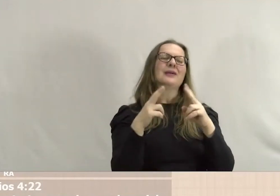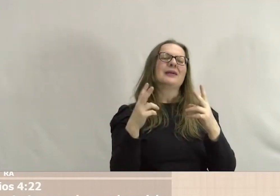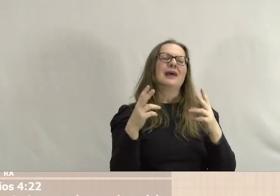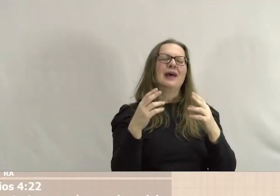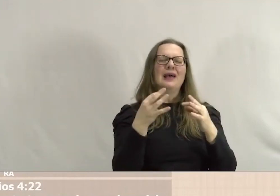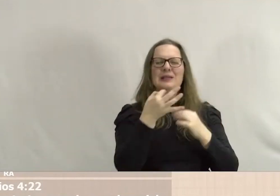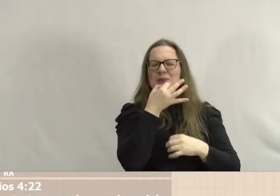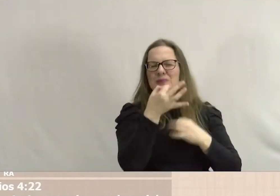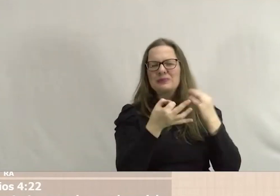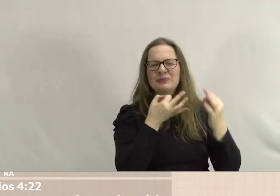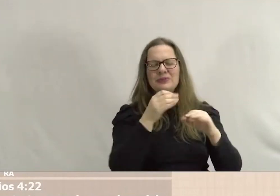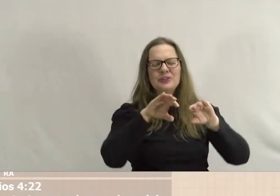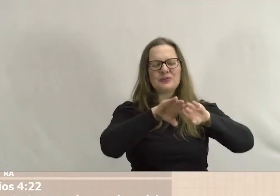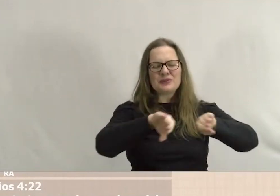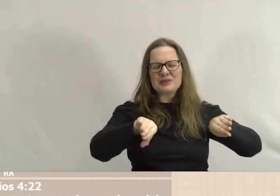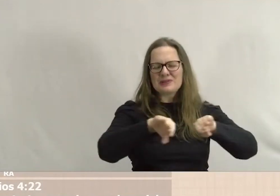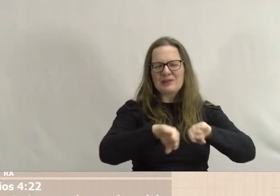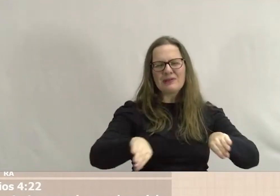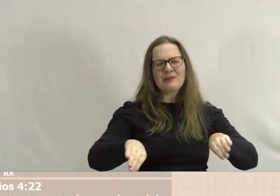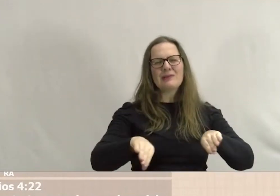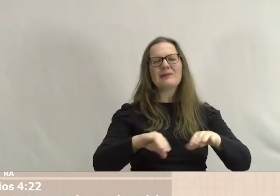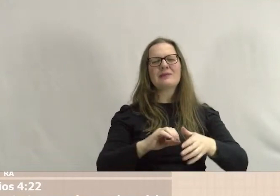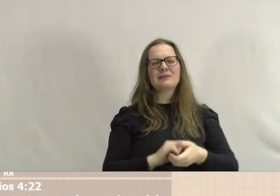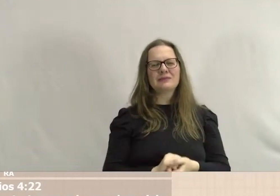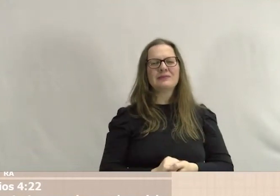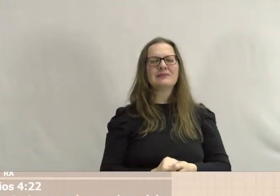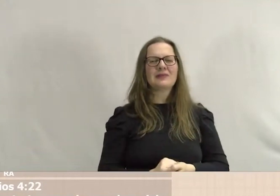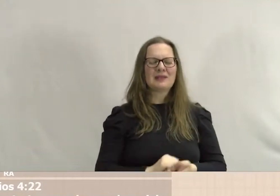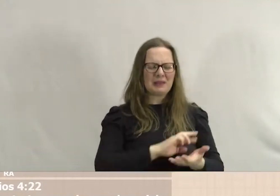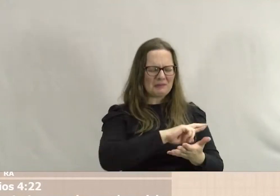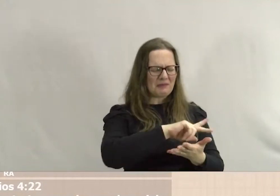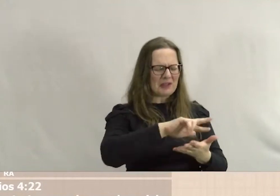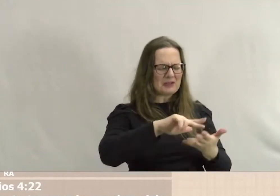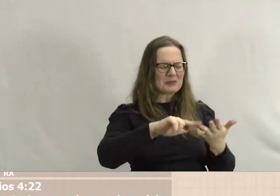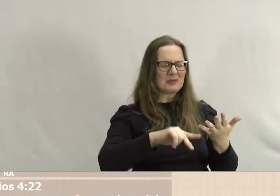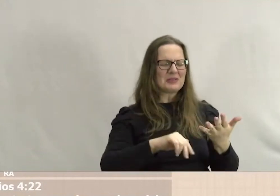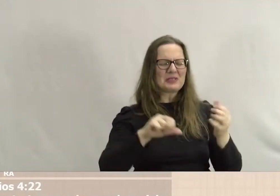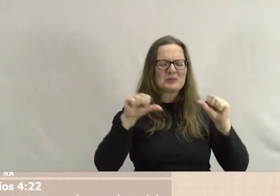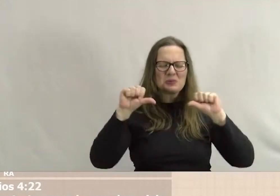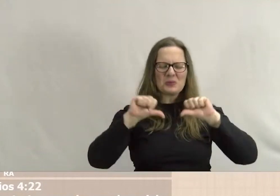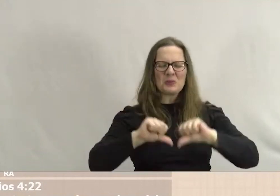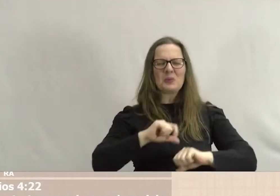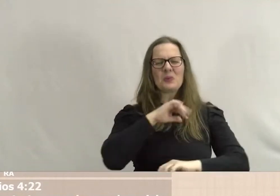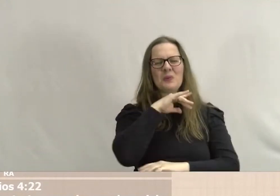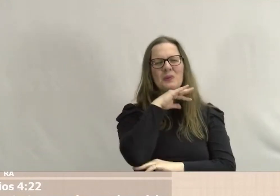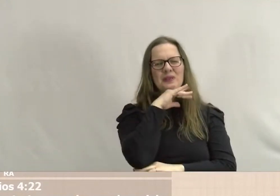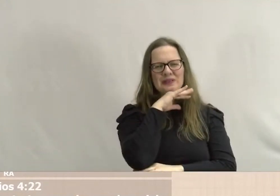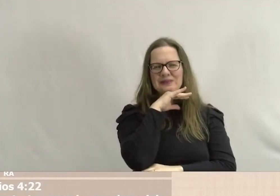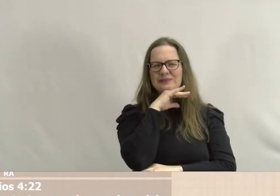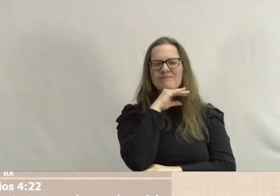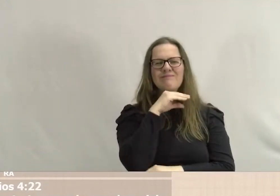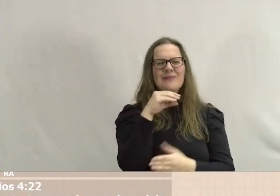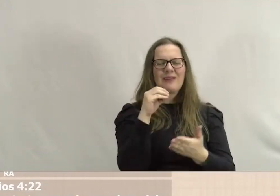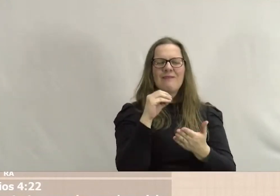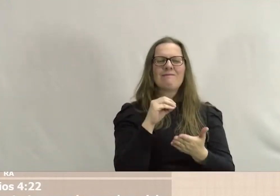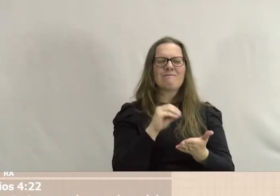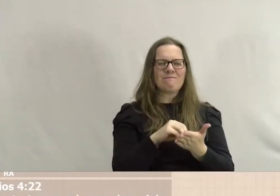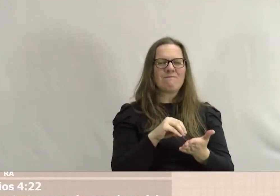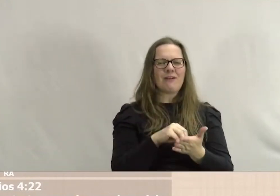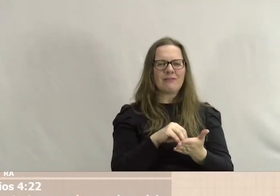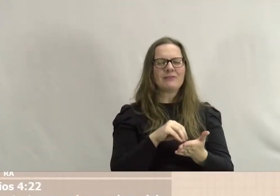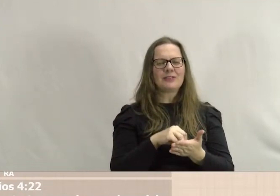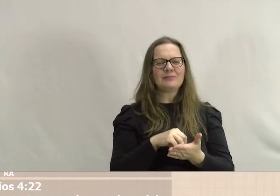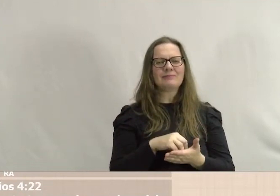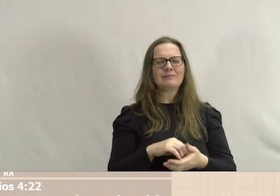passa a ter toda sorte de injustiça, malignidade.